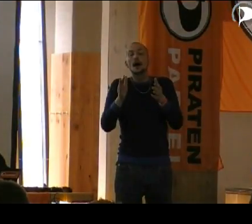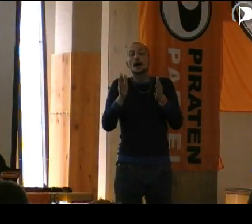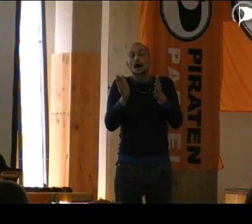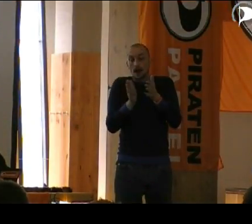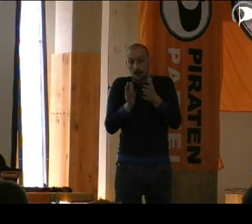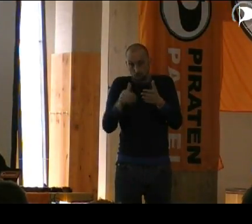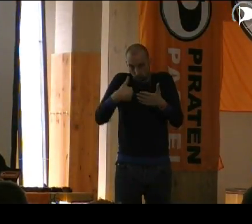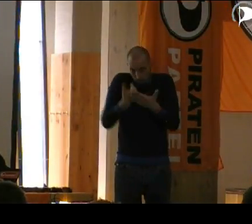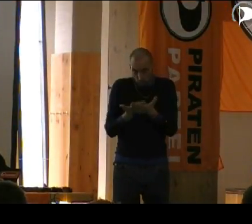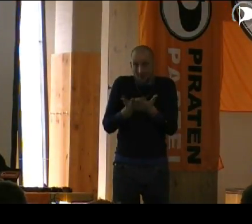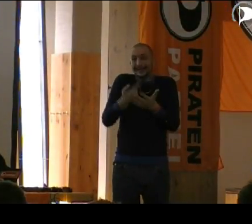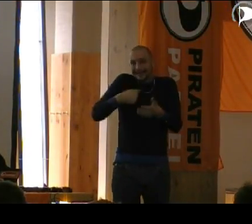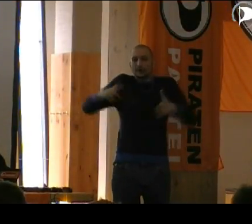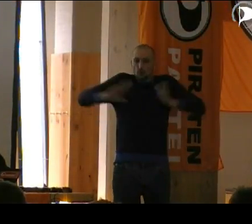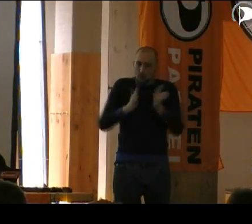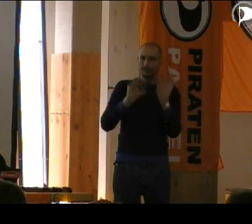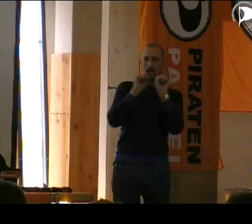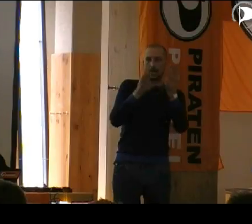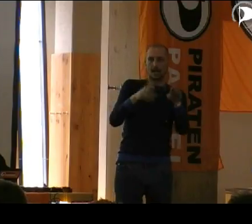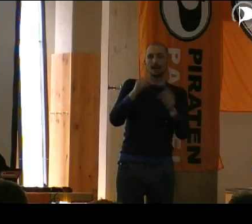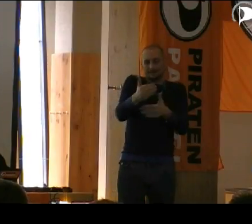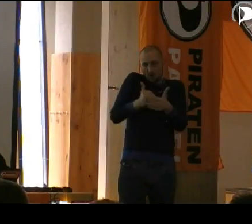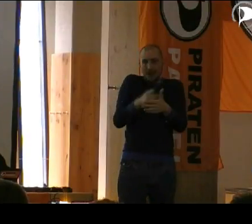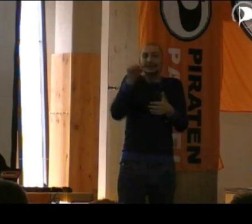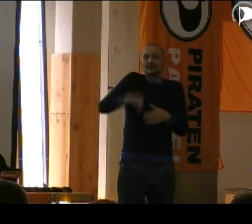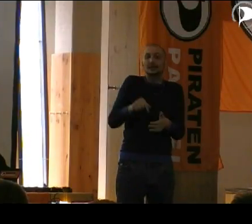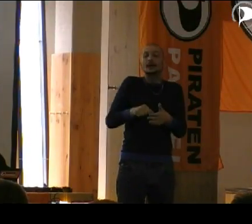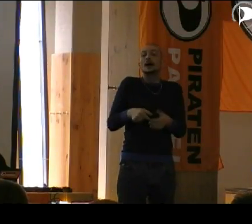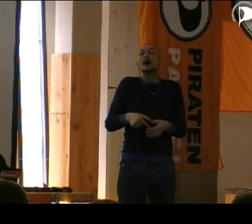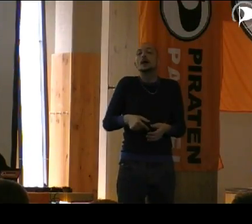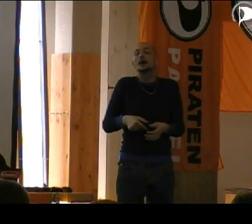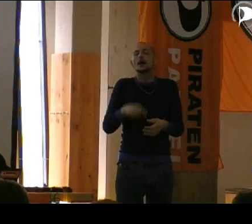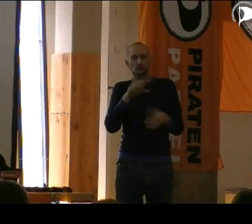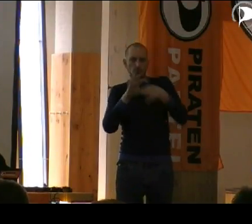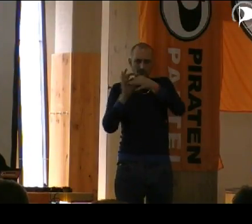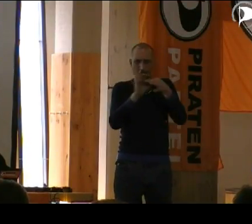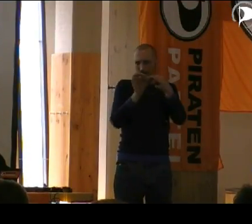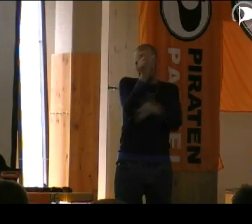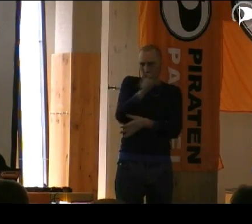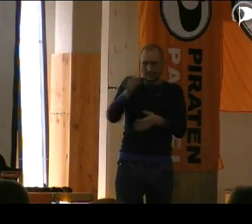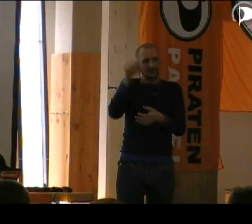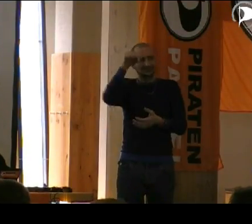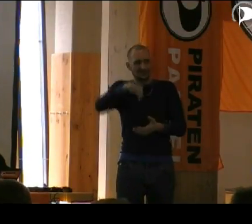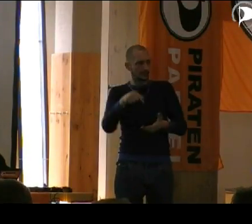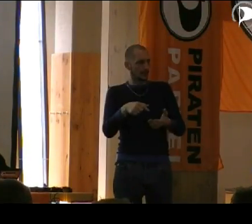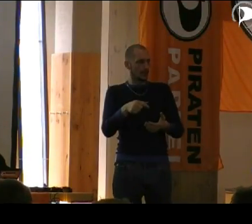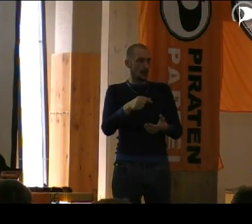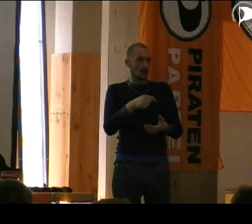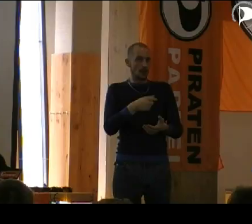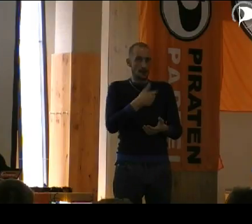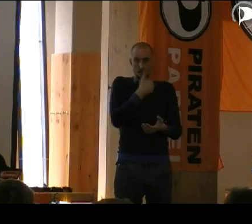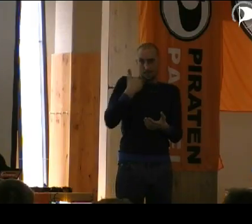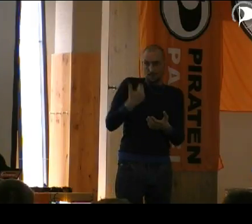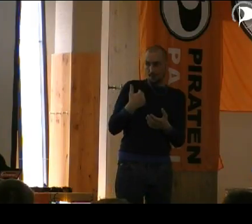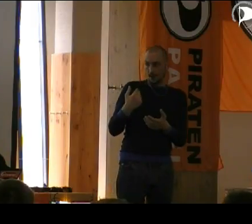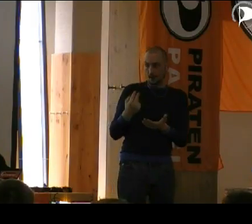ich erkläre es kurz vorab wenn ich mich jetzt laut kandidaten prinzip kann die jetzt noch nicht angetreten wenn ich nachher ziehen